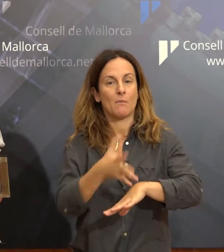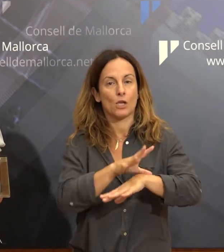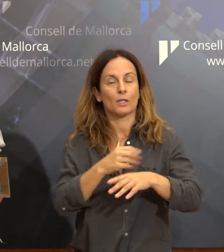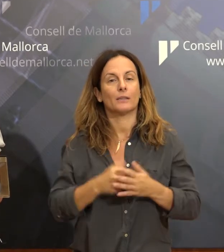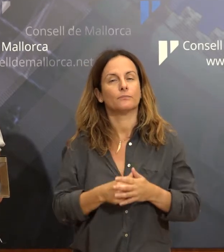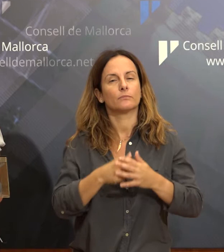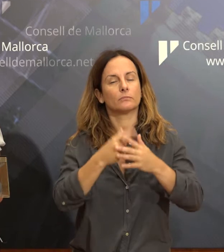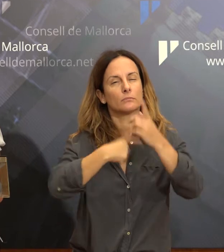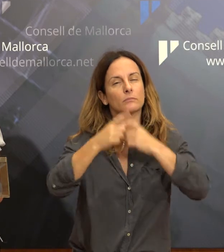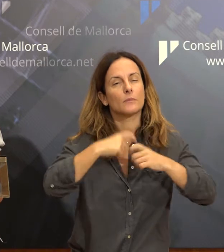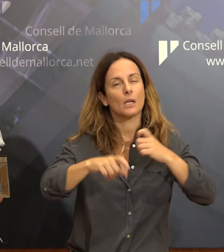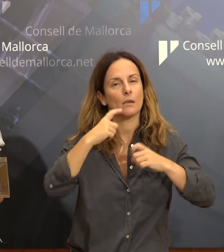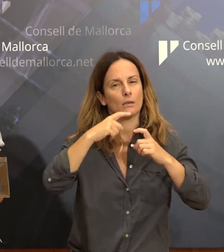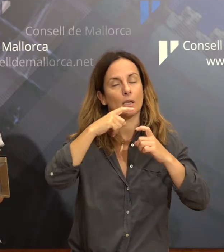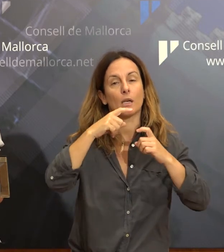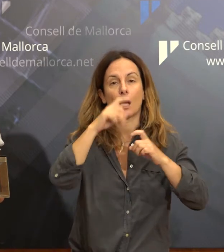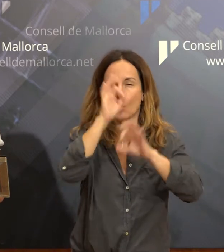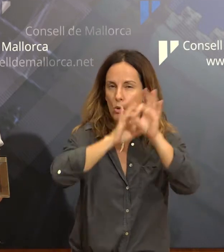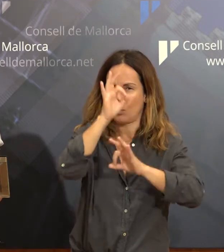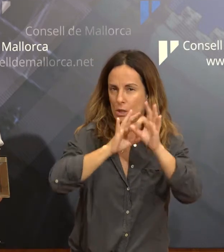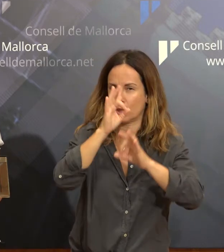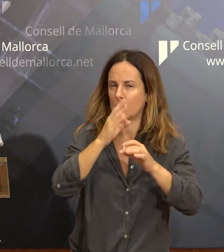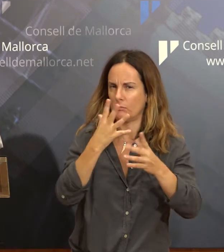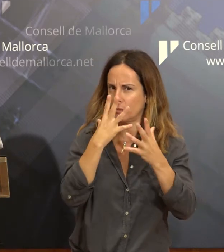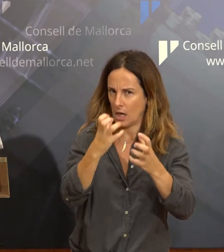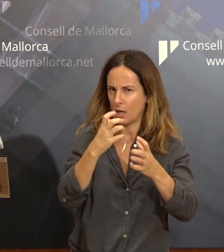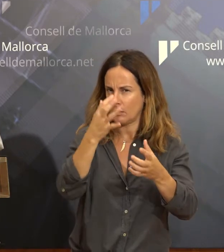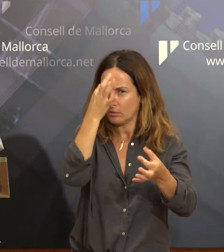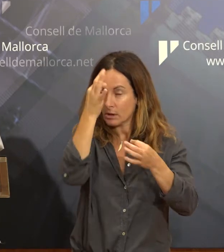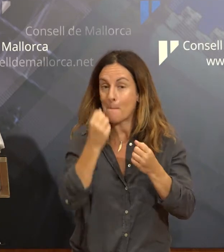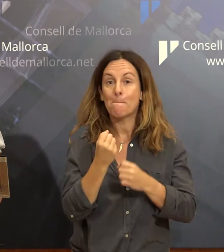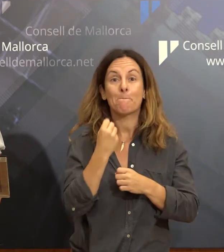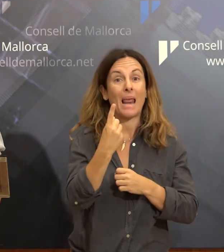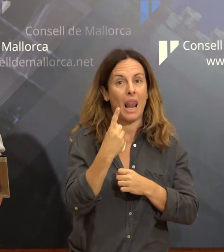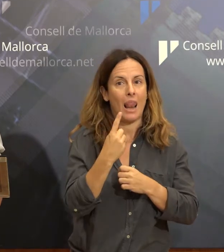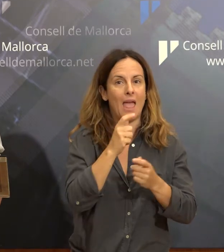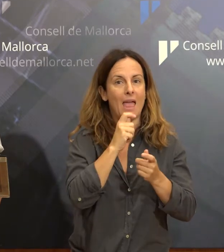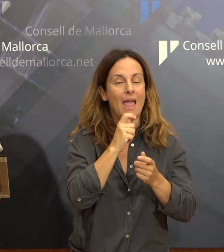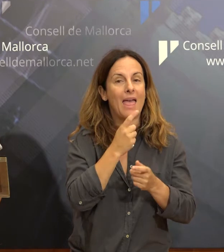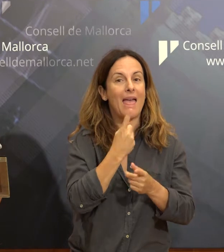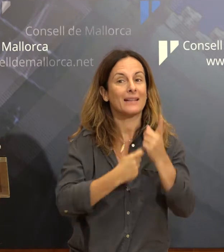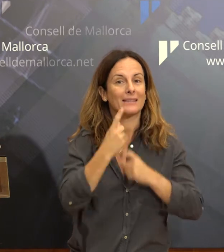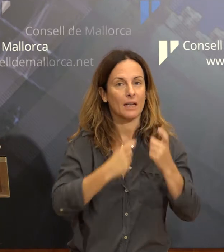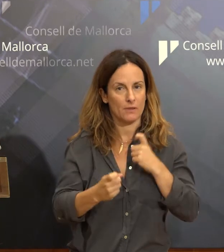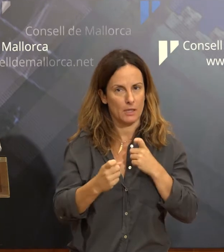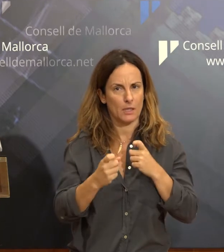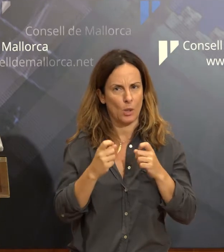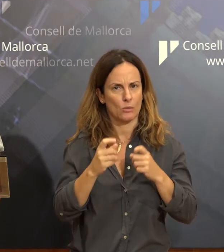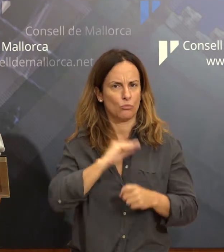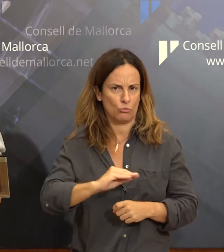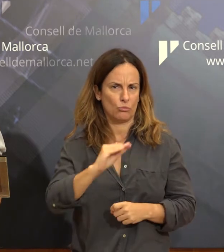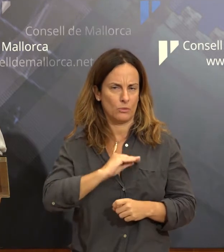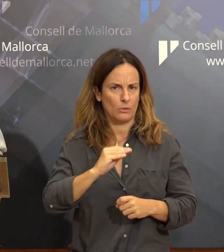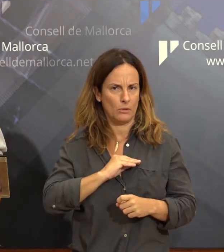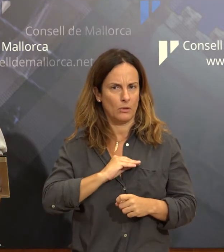enquesta seriosa i feta amb molt de seny, amb 1.000 entrevistes, que és un número d'entrevistes significatiu